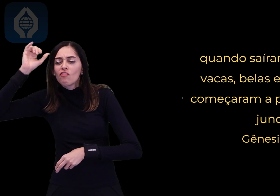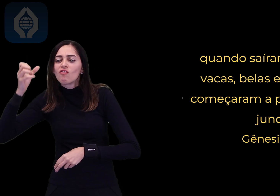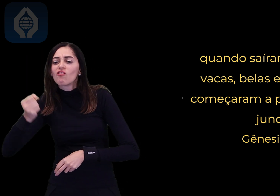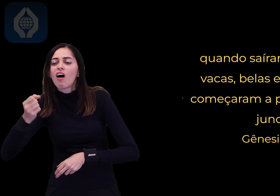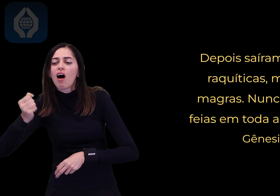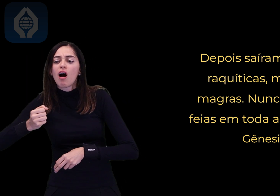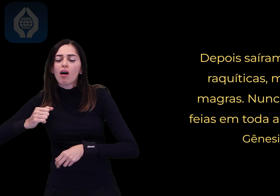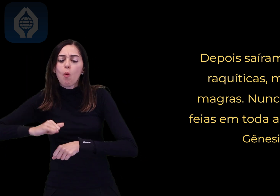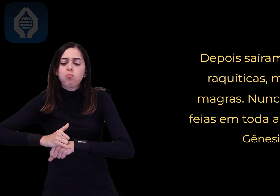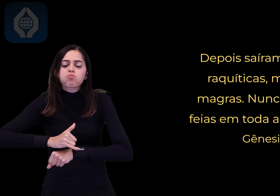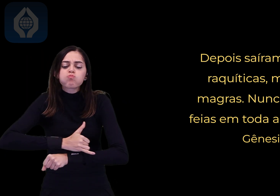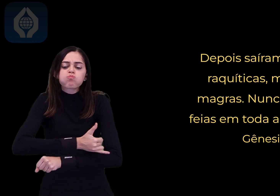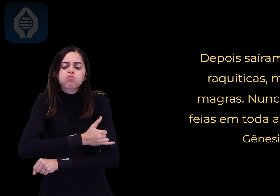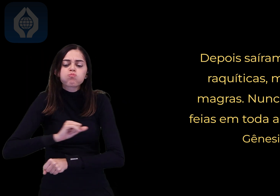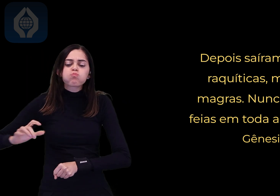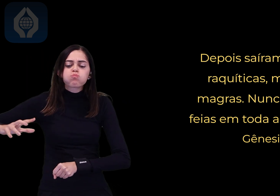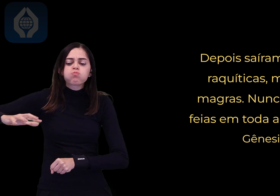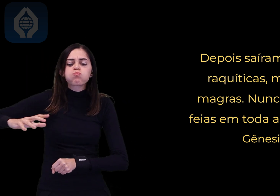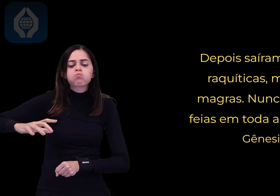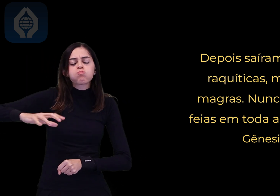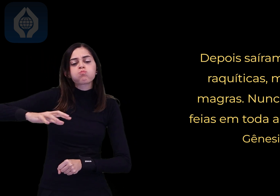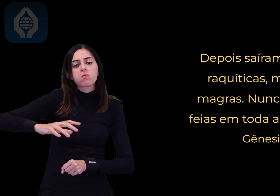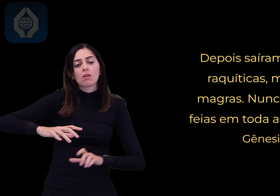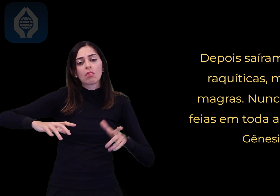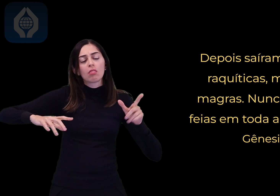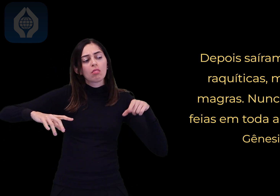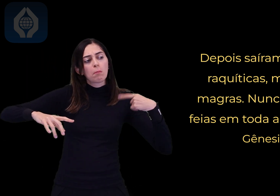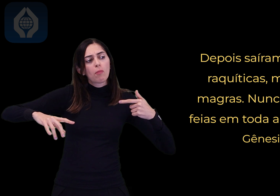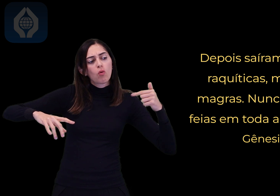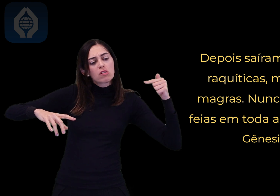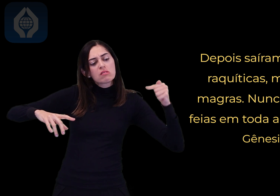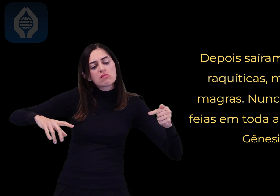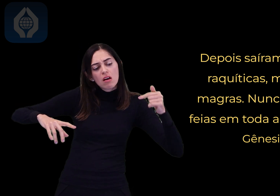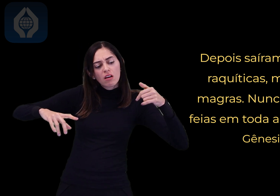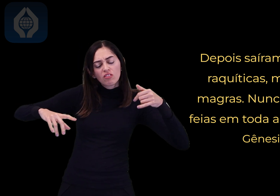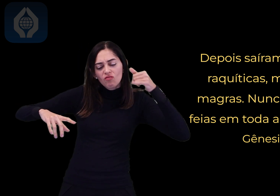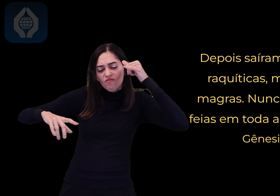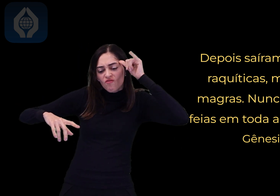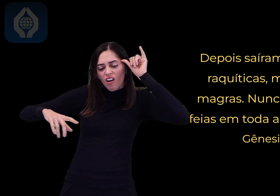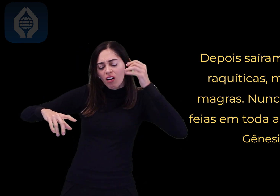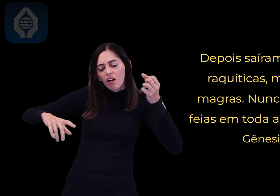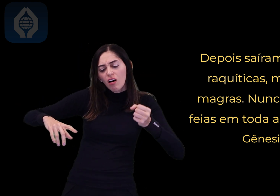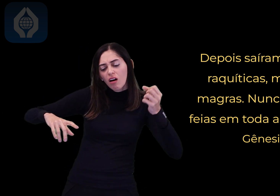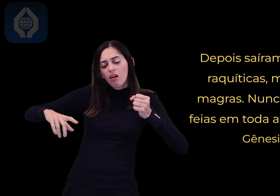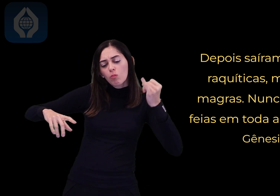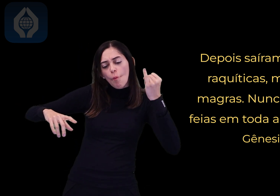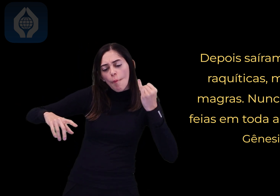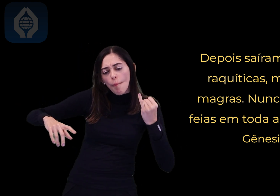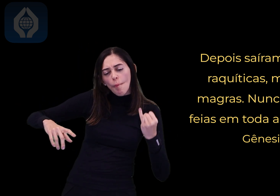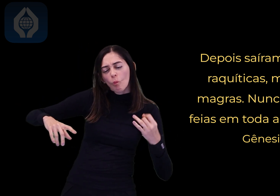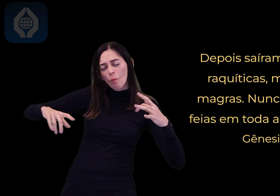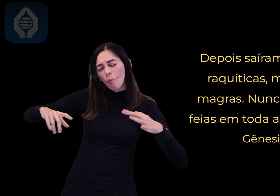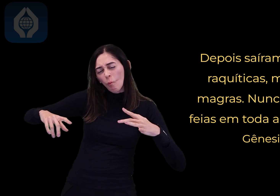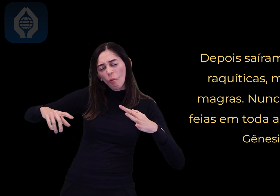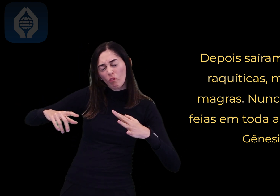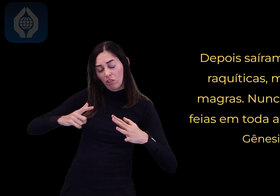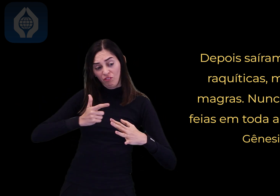juncos. Depois saíram outras 7 raquíticas muito feias e magras. Nunca vi vacas tão